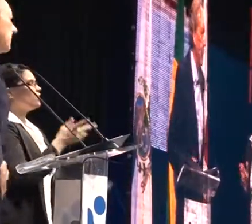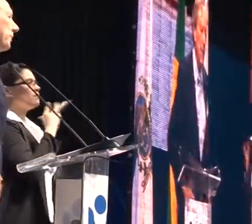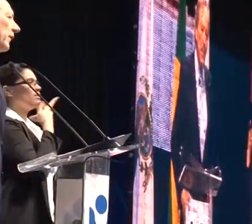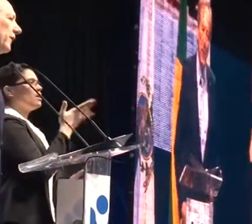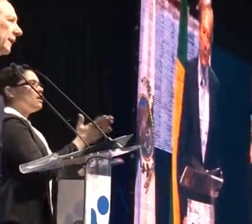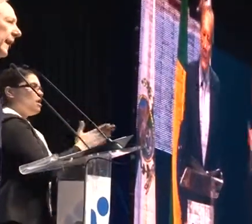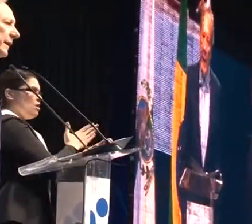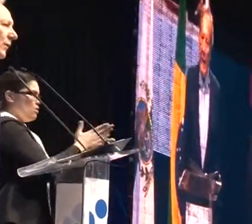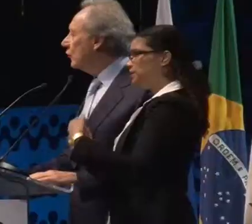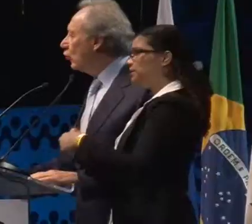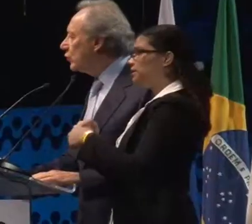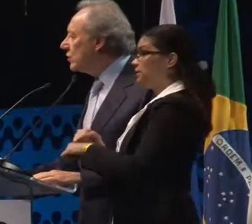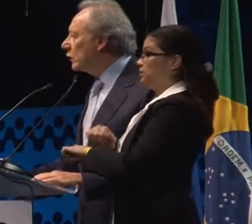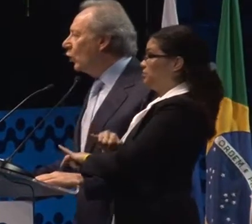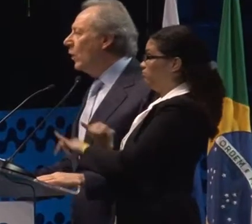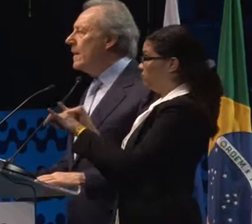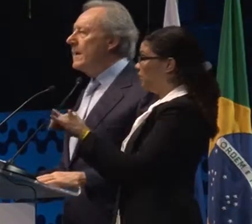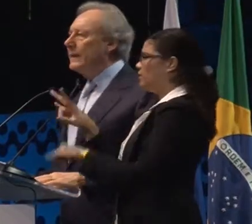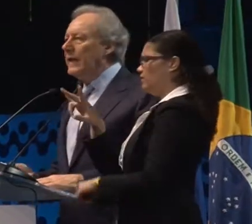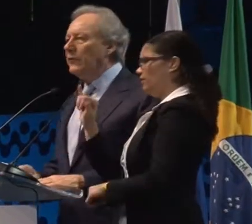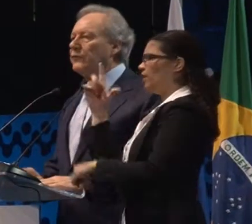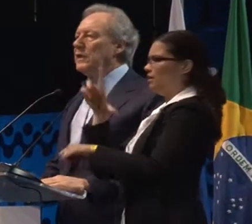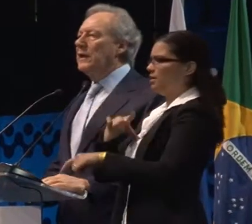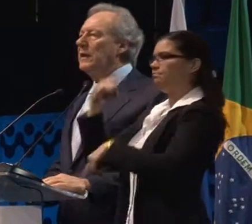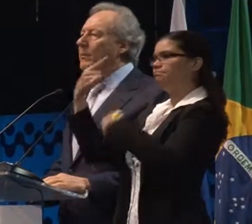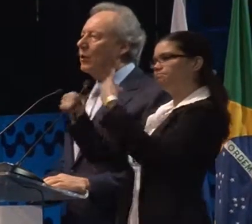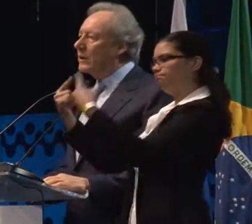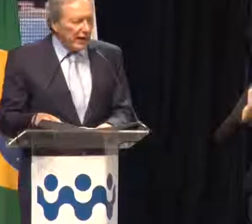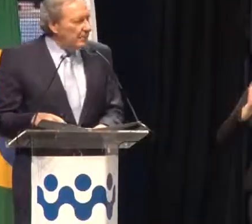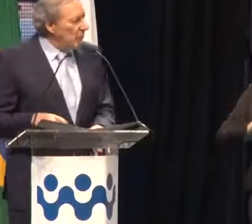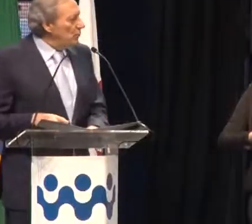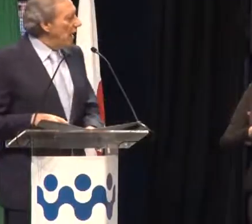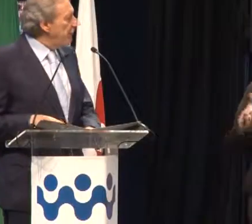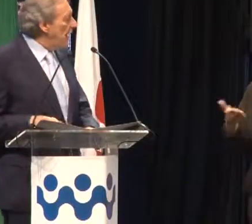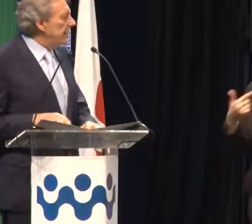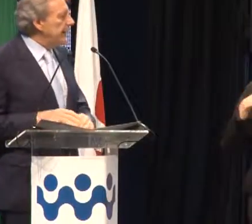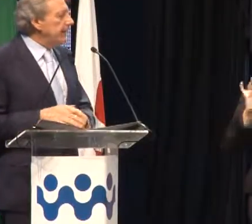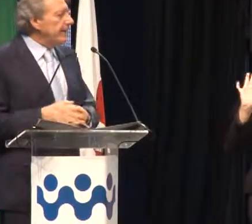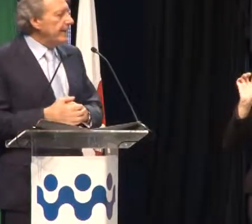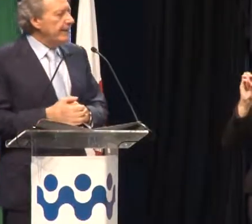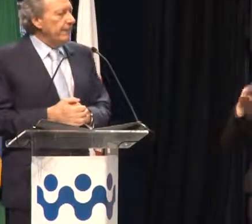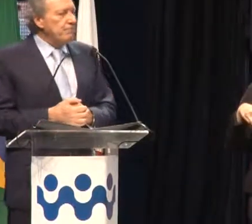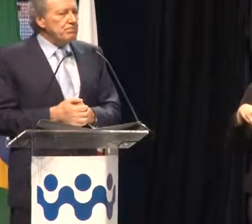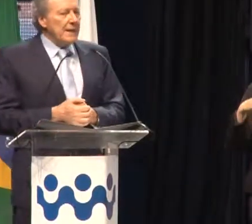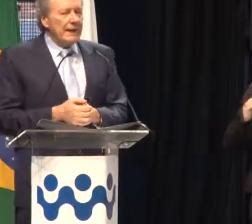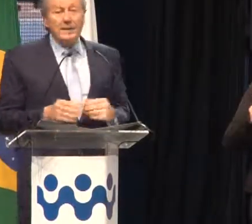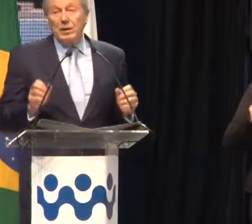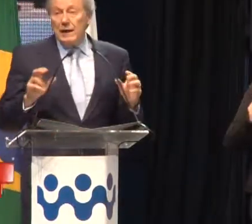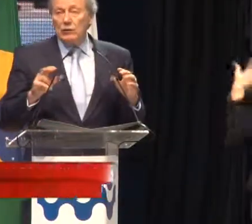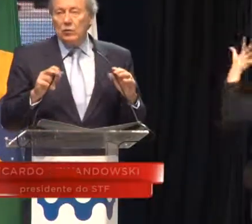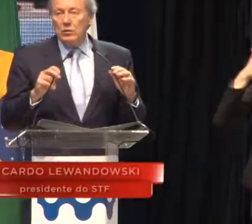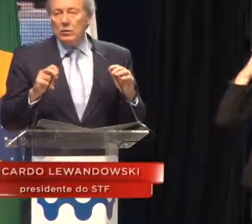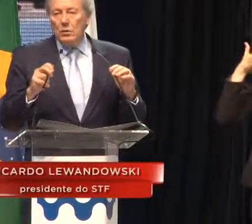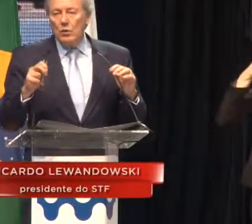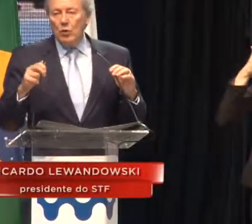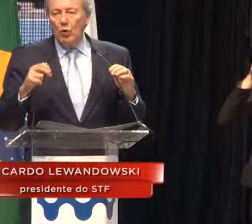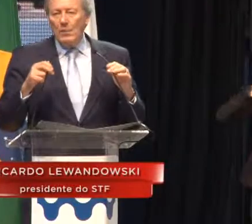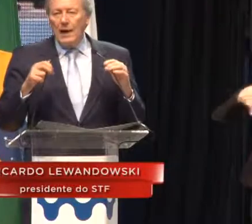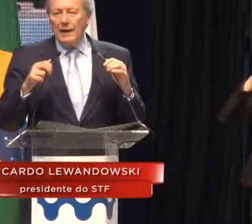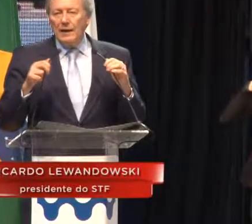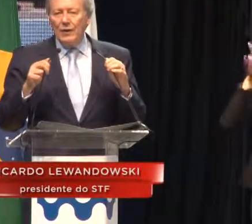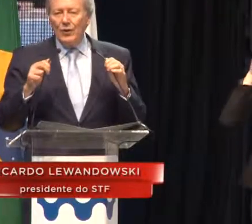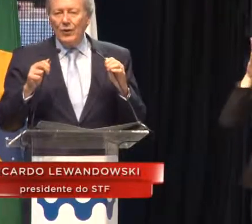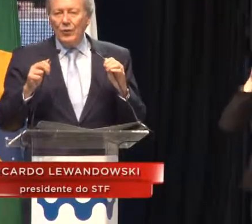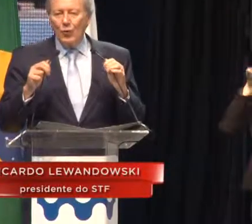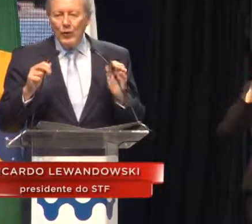o diálogo franco entre a Ordem dos Advogados e o STF. Termino minha fala lembrando